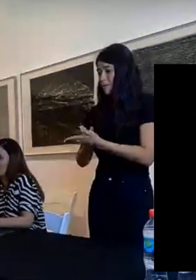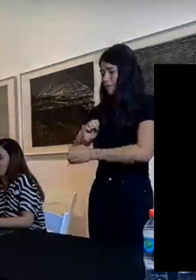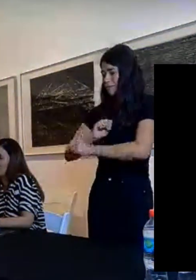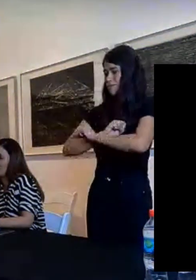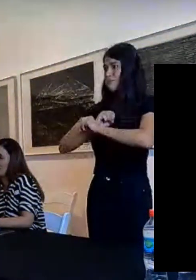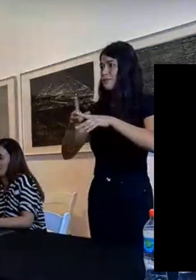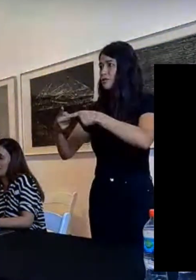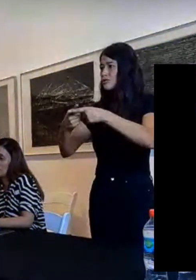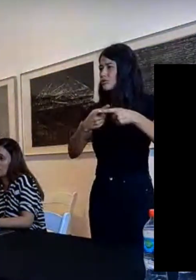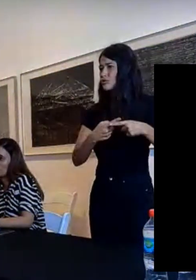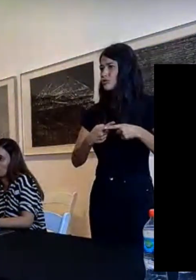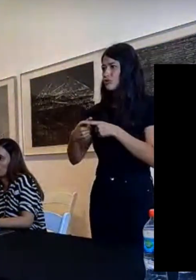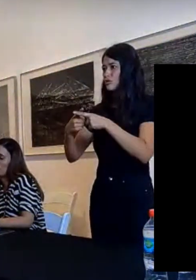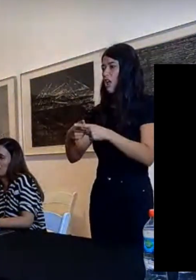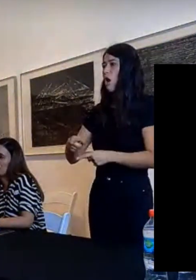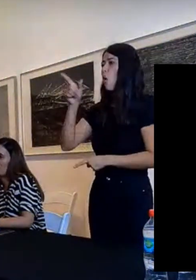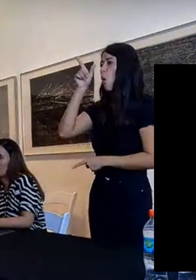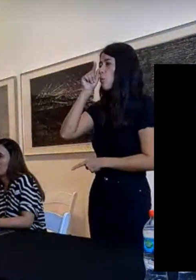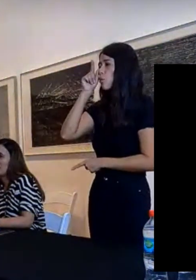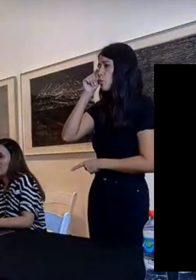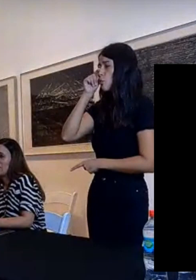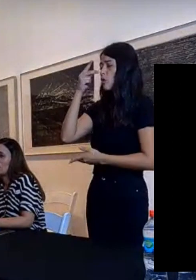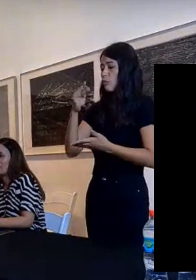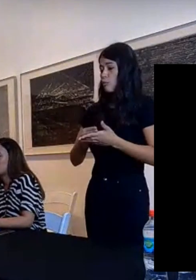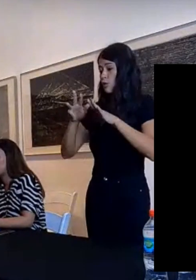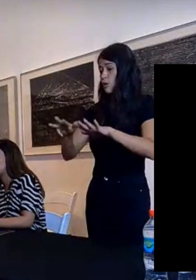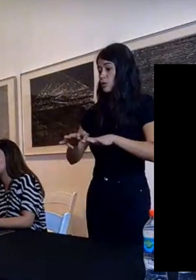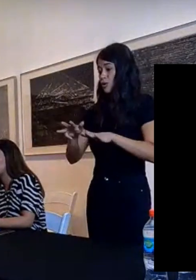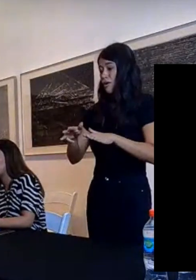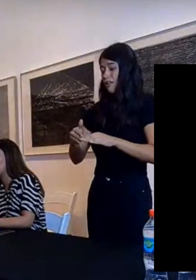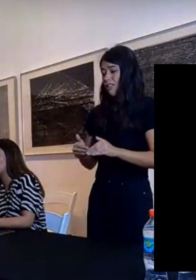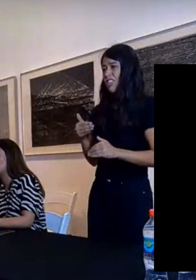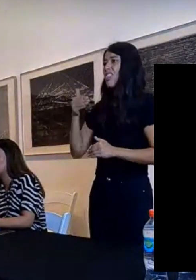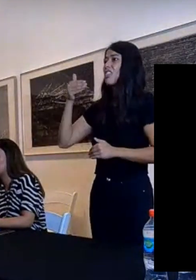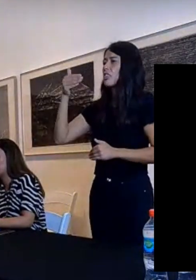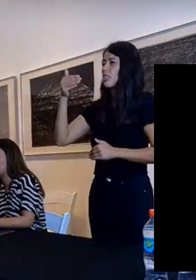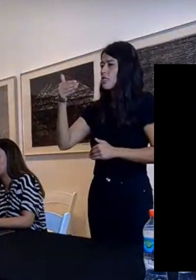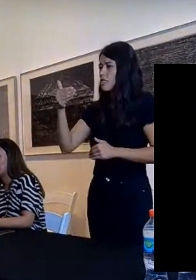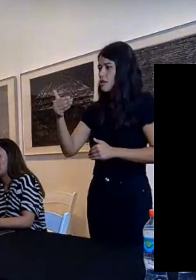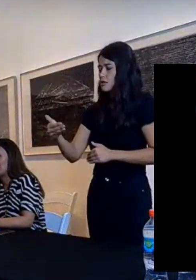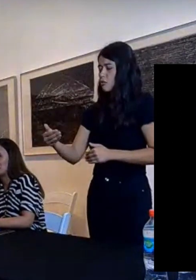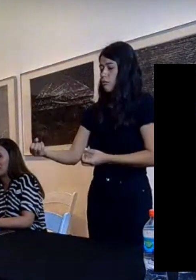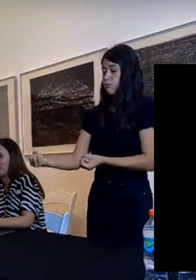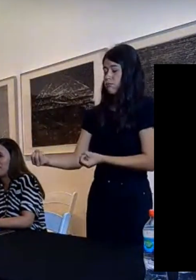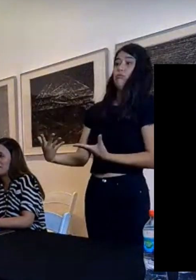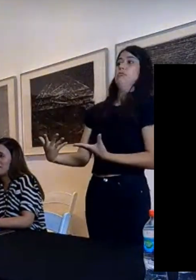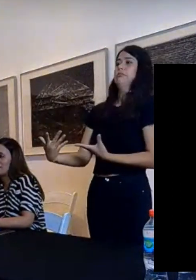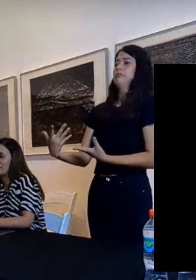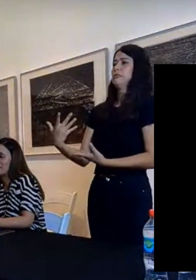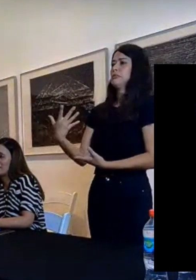del 18 de octubre de 2019 y lo que después nos trajo de manera